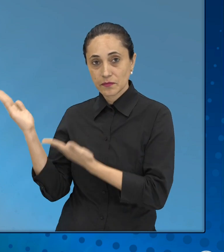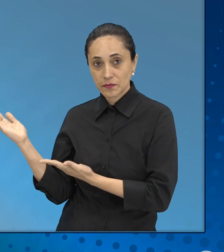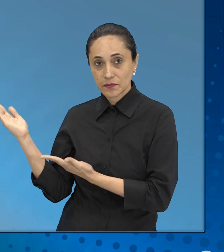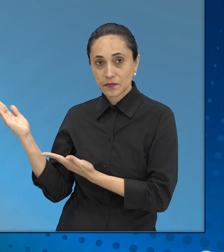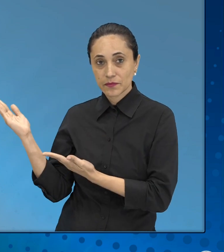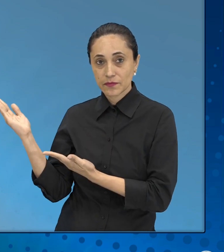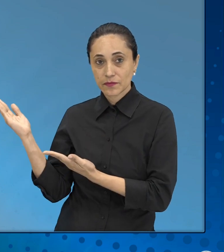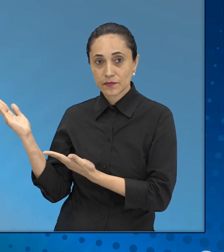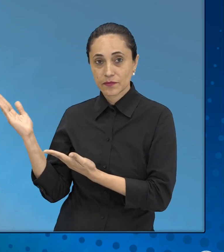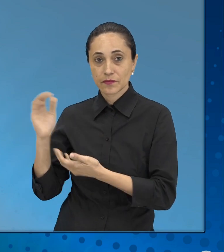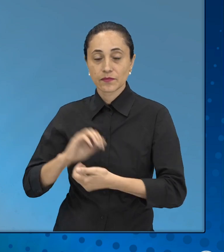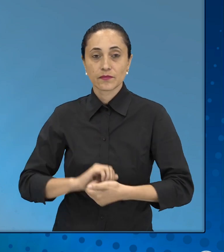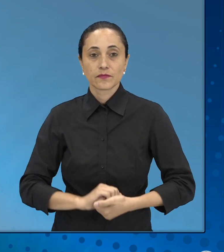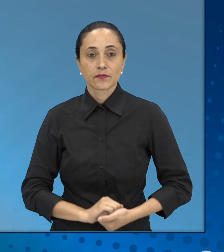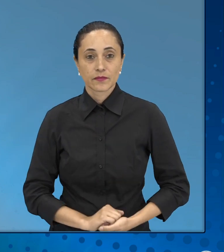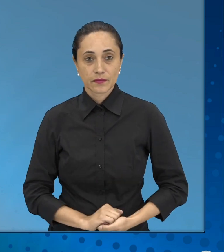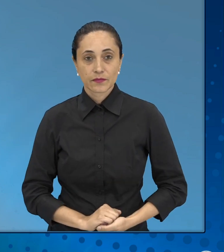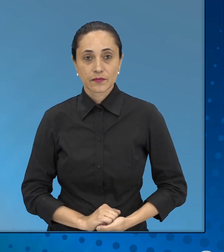referências.